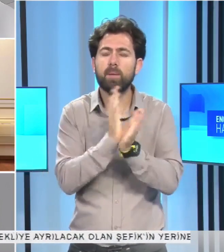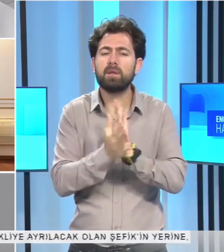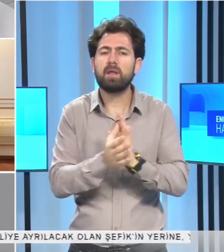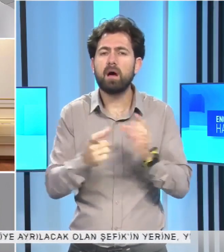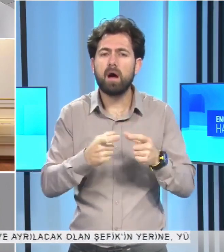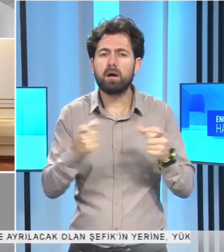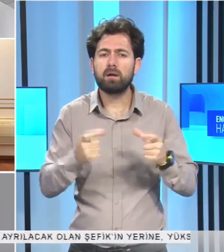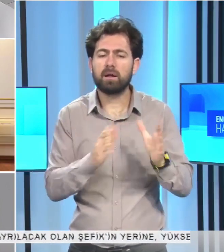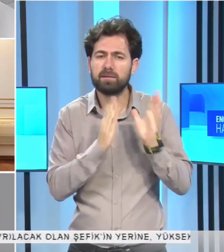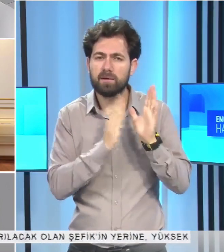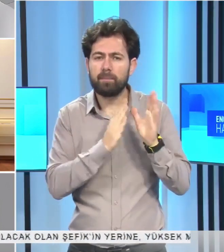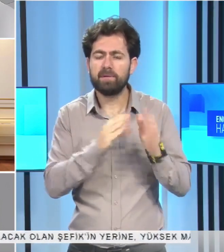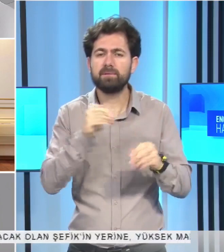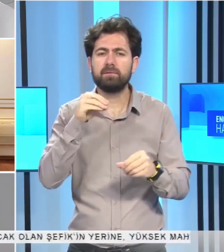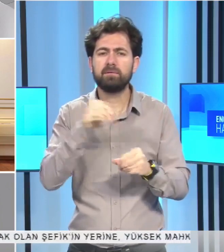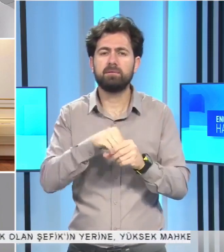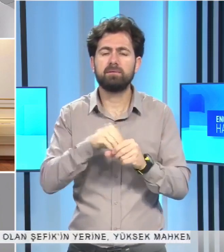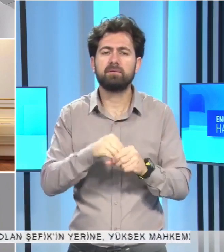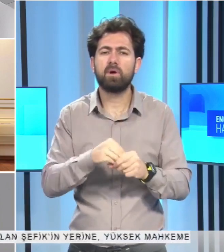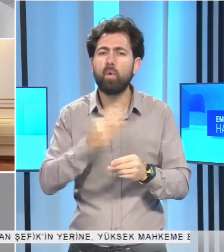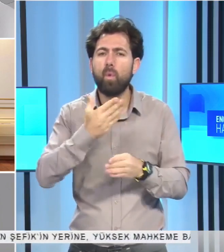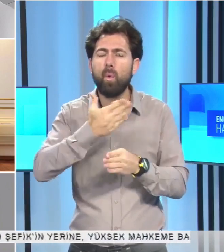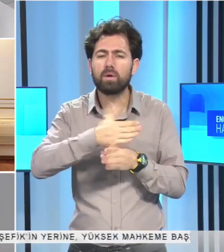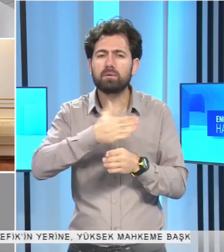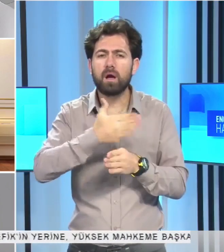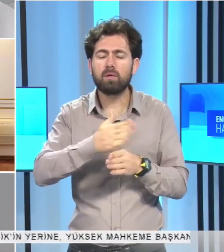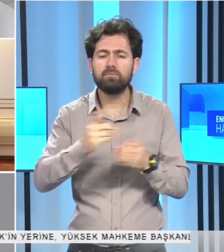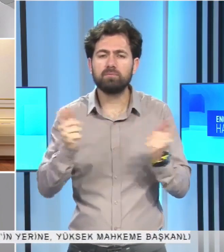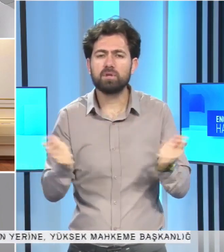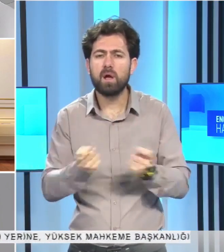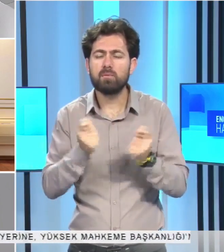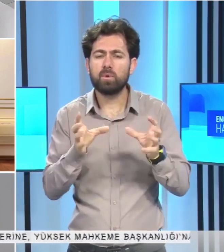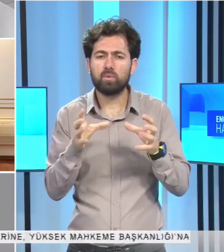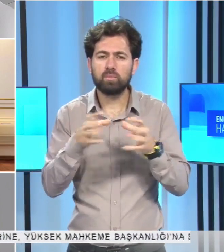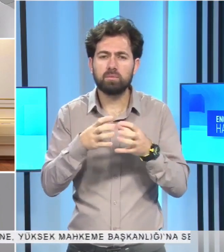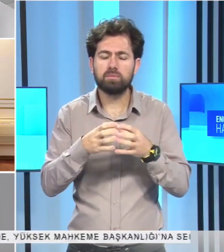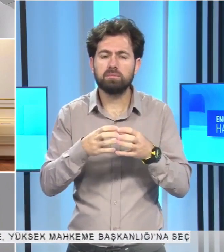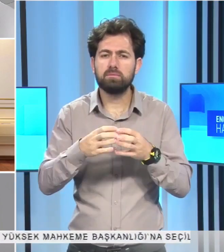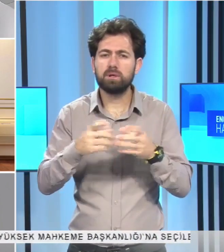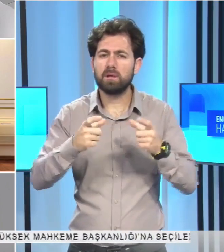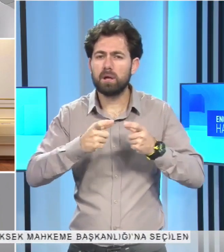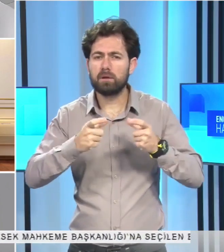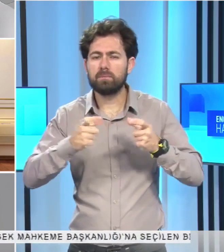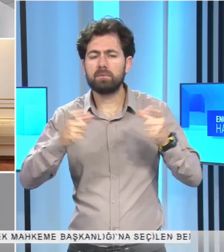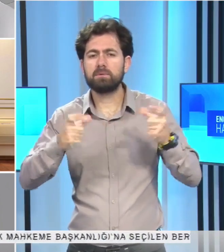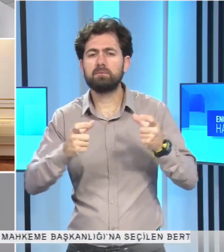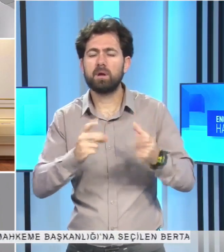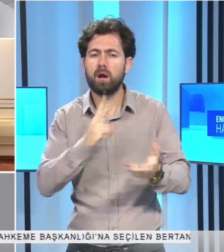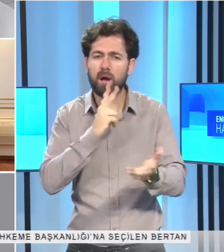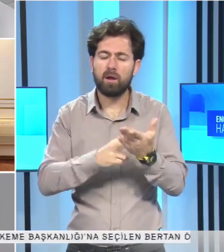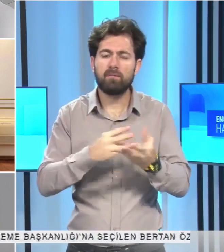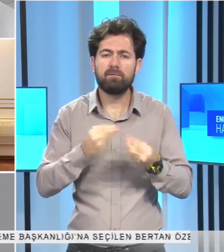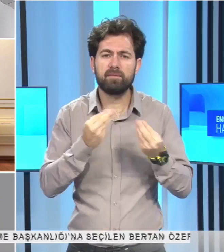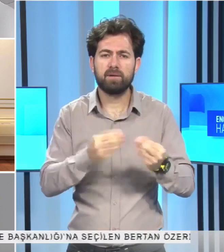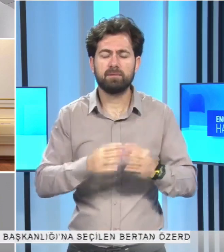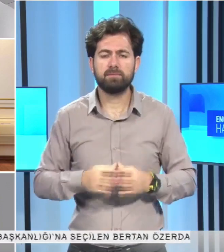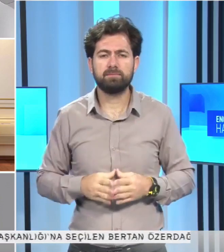de artarak devam etmesi için ortak çalışma gruplarının genişletilmesine karar verildi.